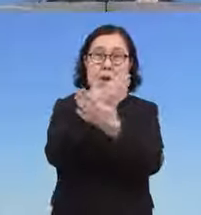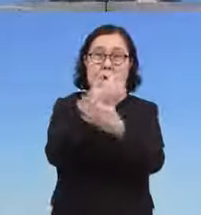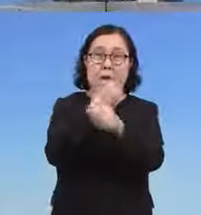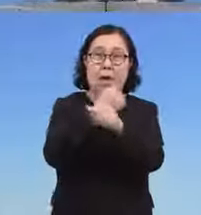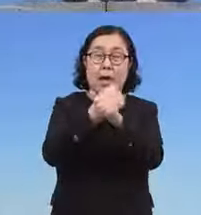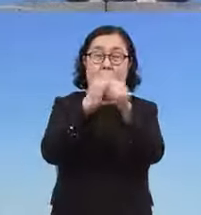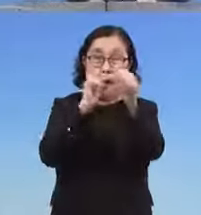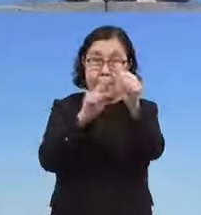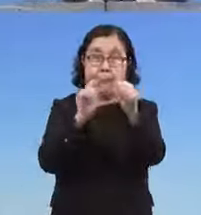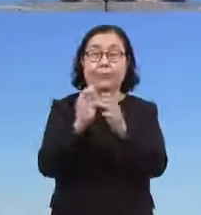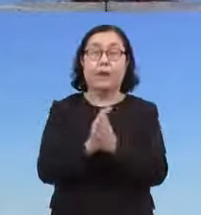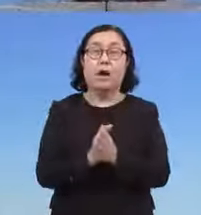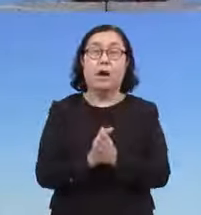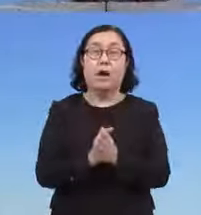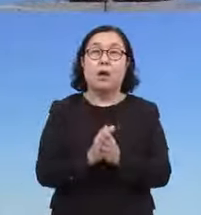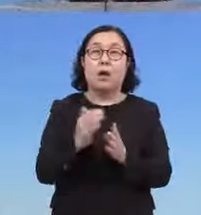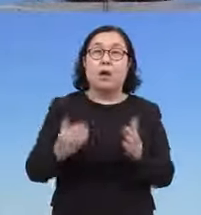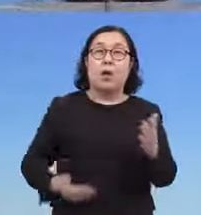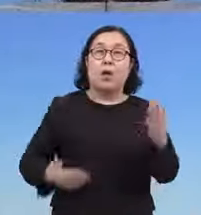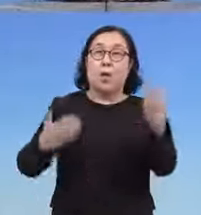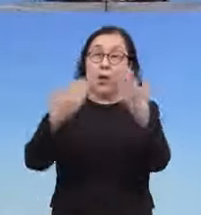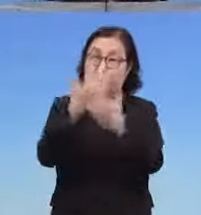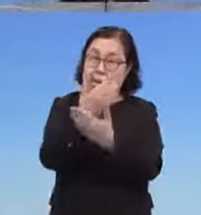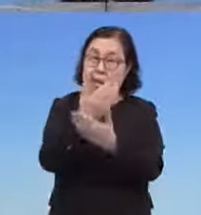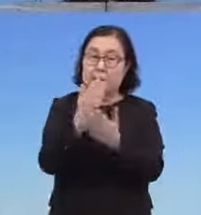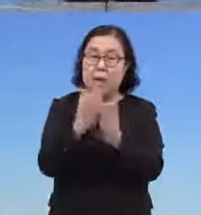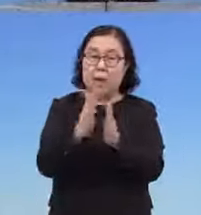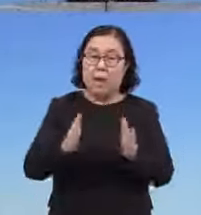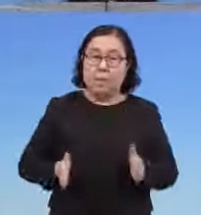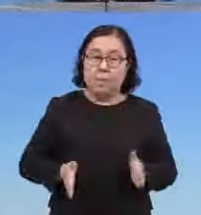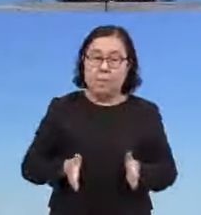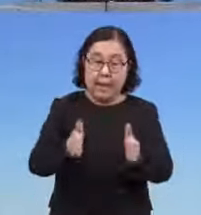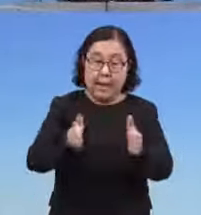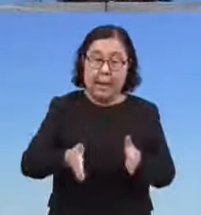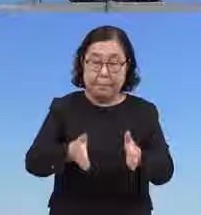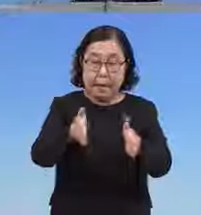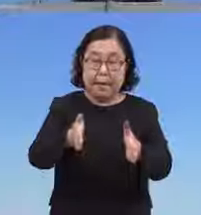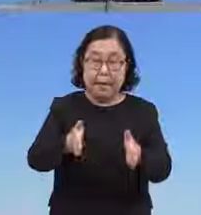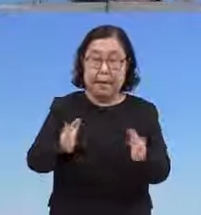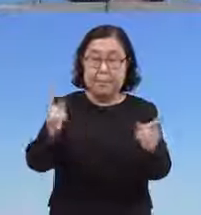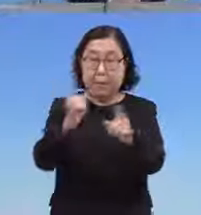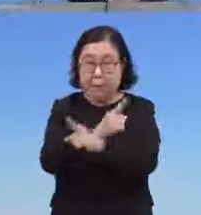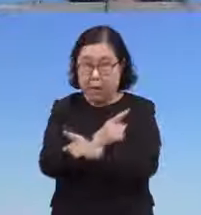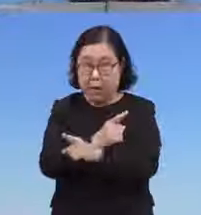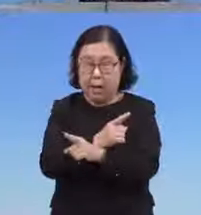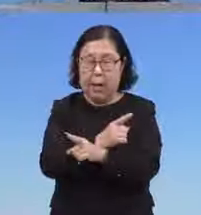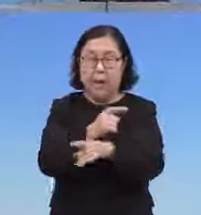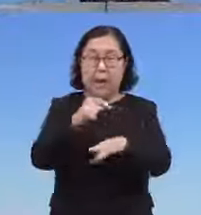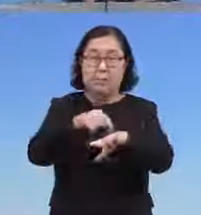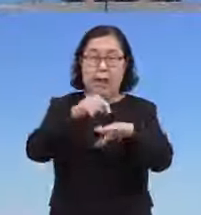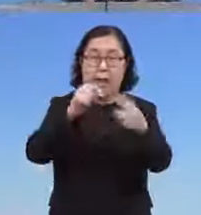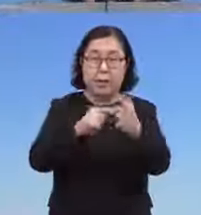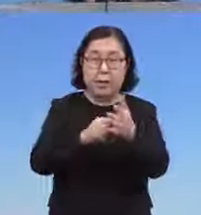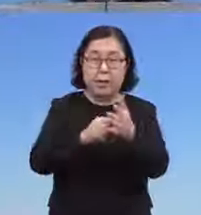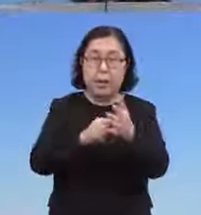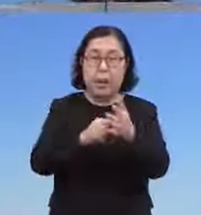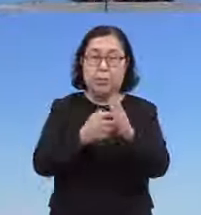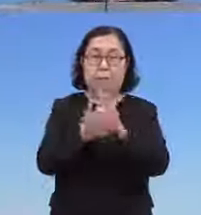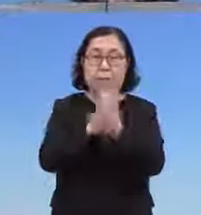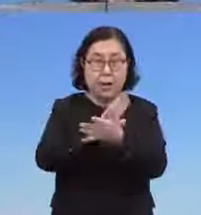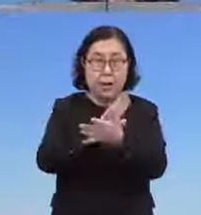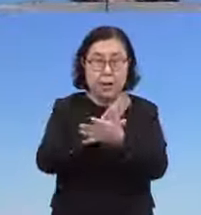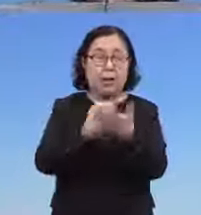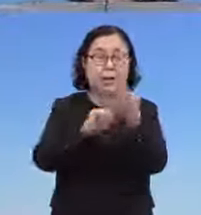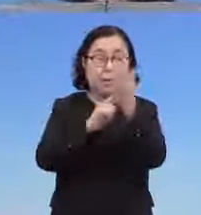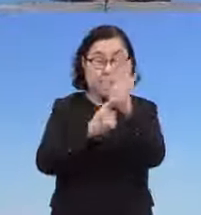의미를 살펴보면은 여기 나오는 회개라는 단어는 방향 전환, 또 되돌림, 또 마음의 변화, 이런